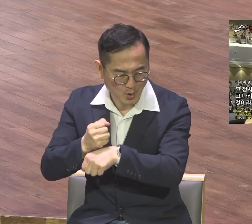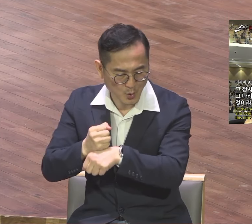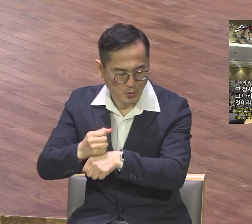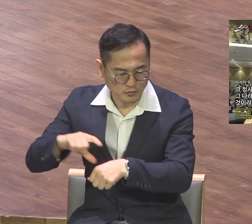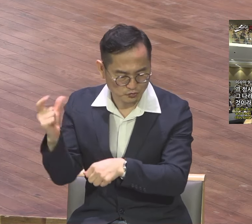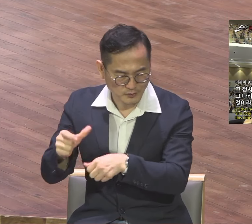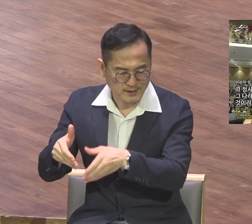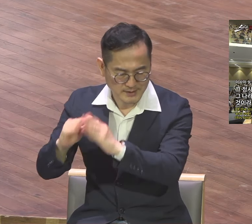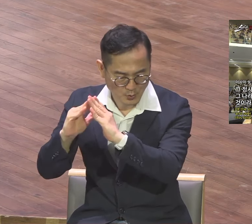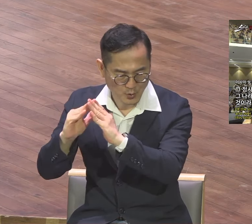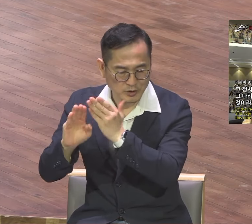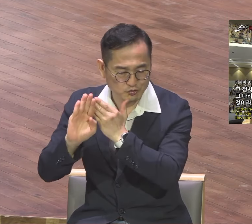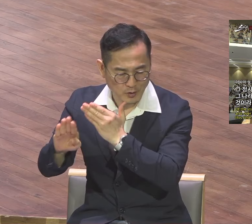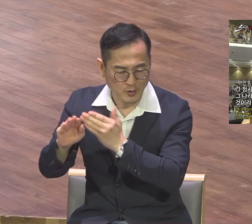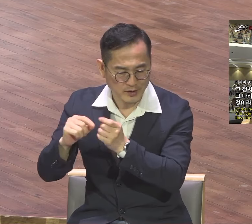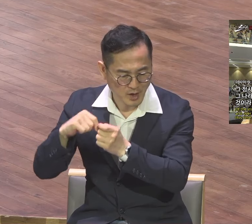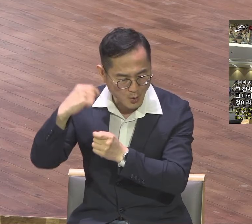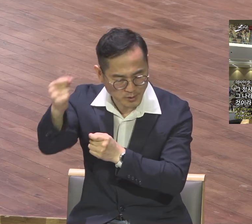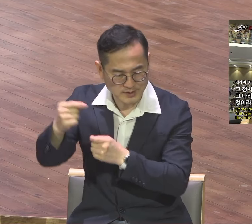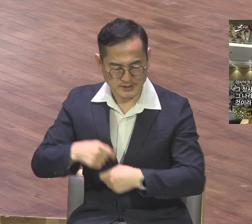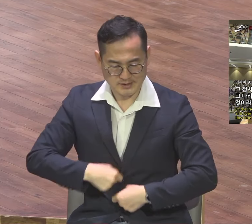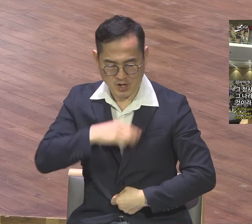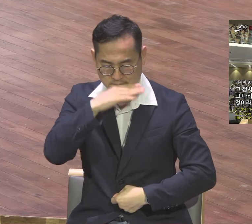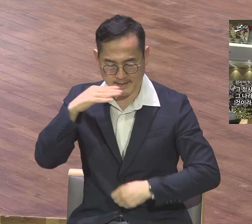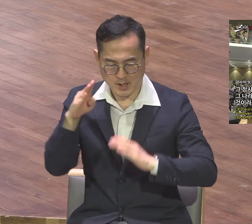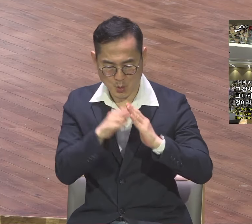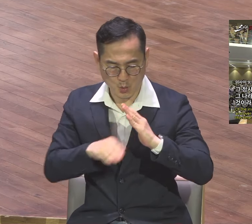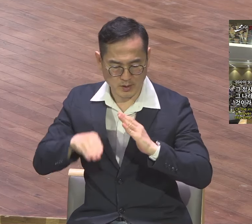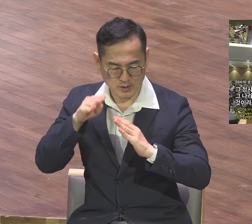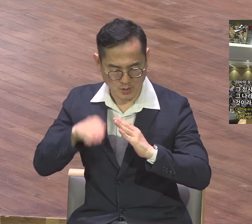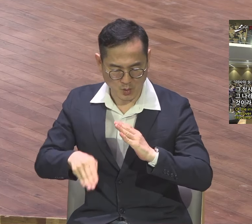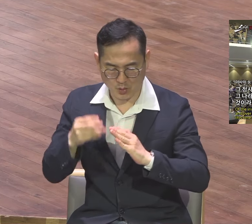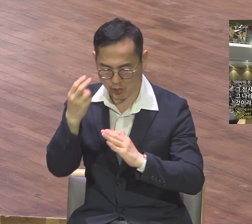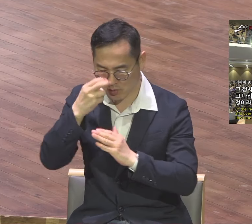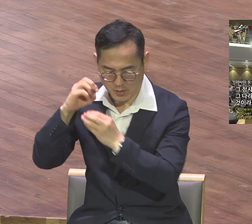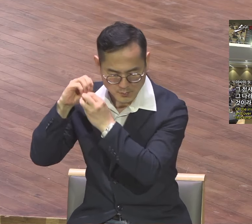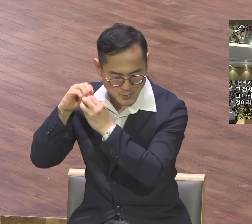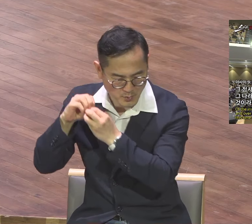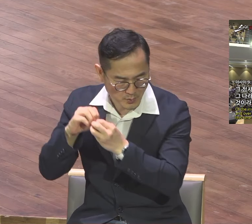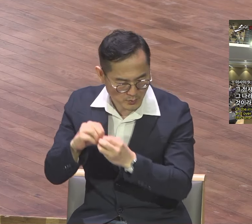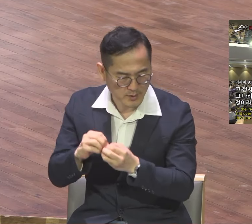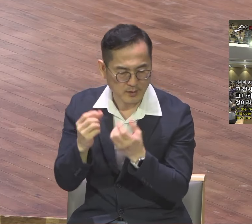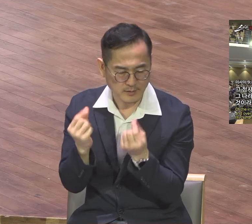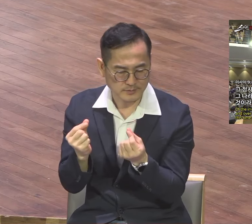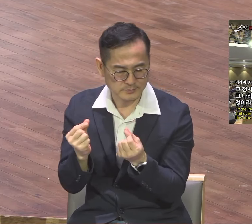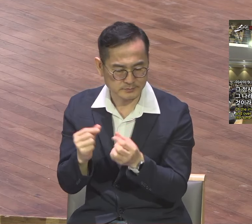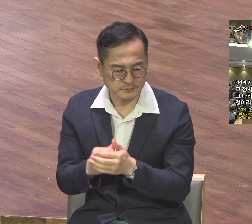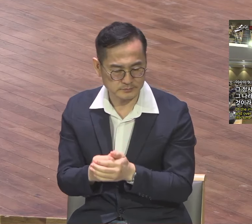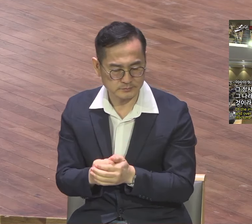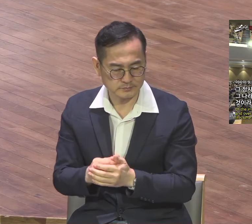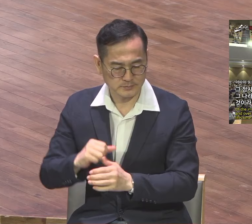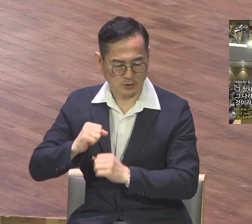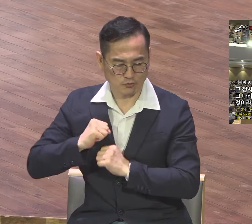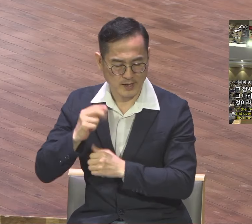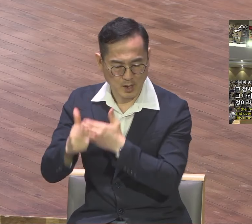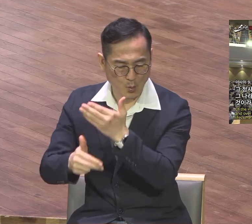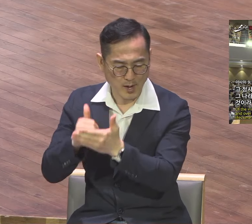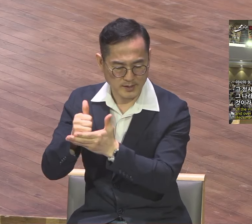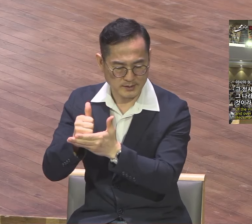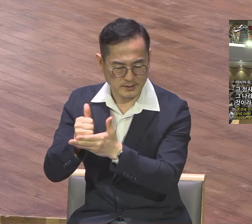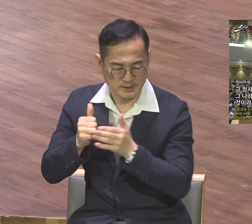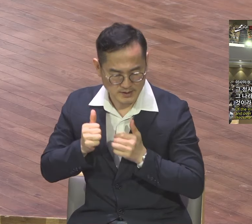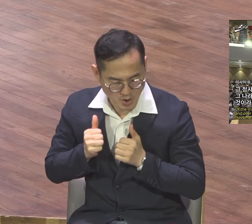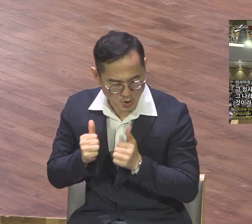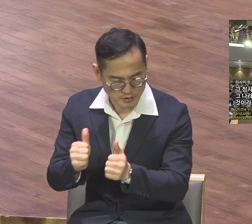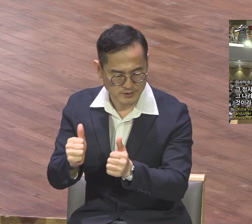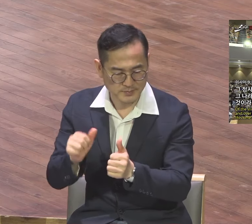굳게 세우고 장기으로 영원히 정의와 공의로 그것을 보존할 것이라. 만군의 여호와의